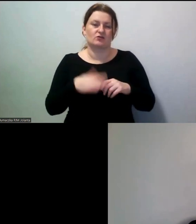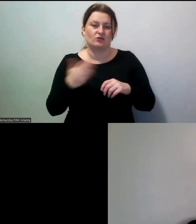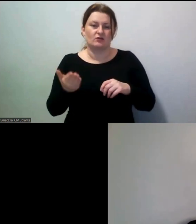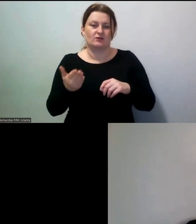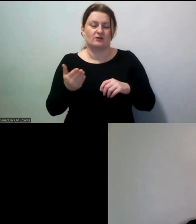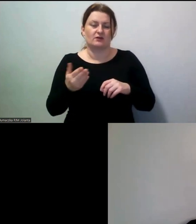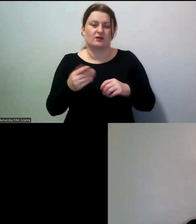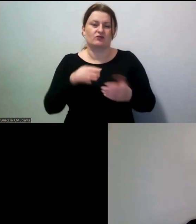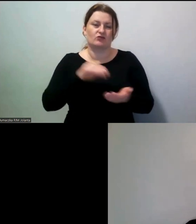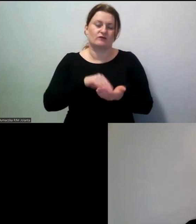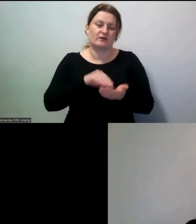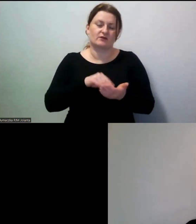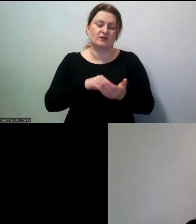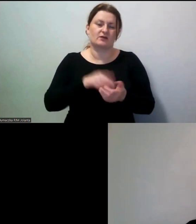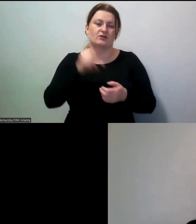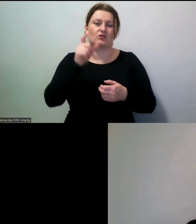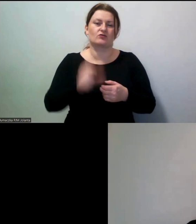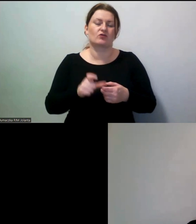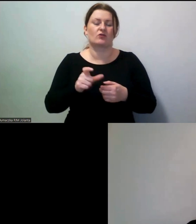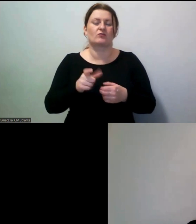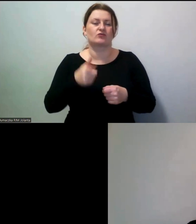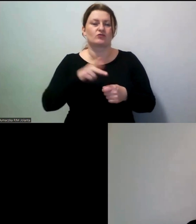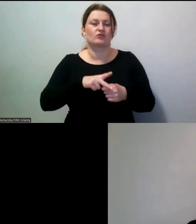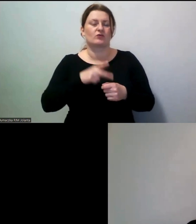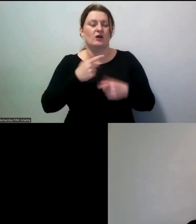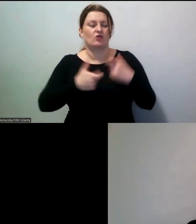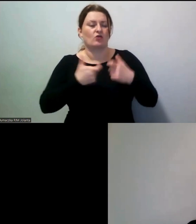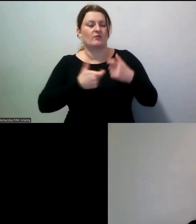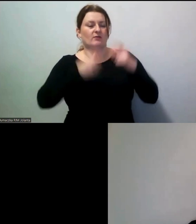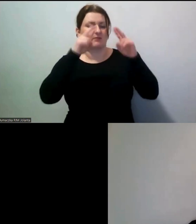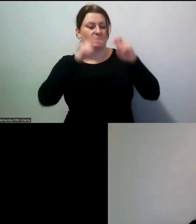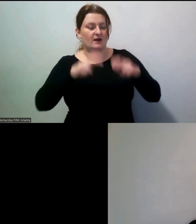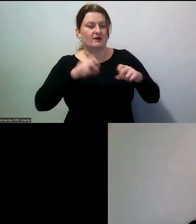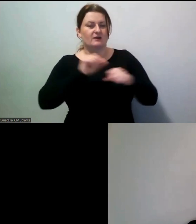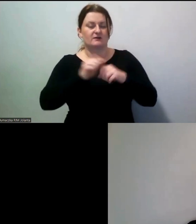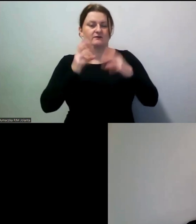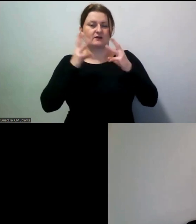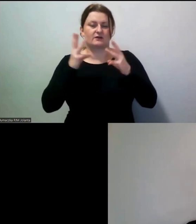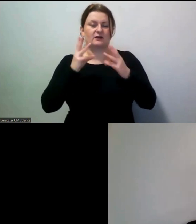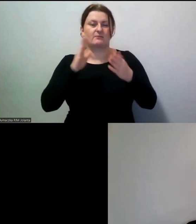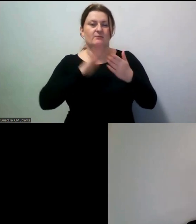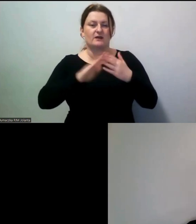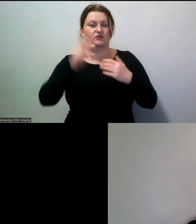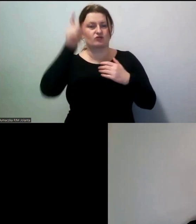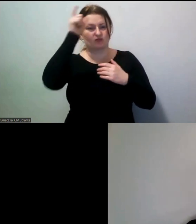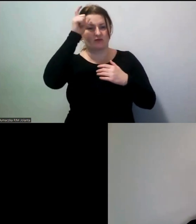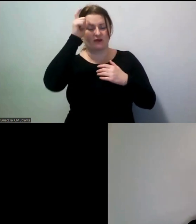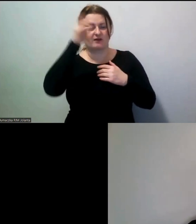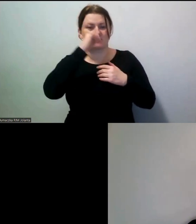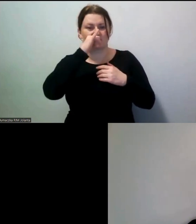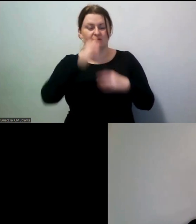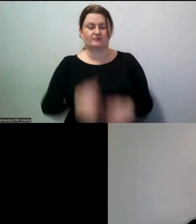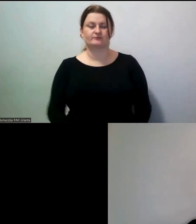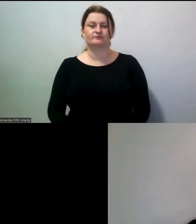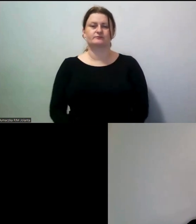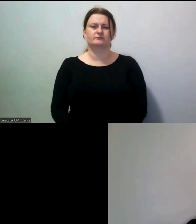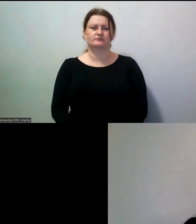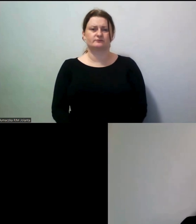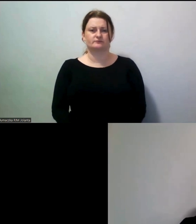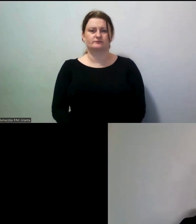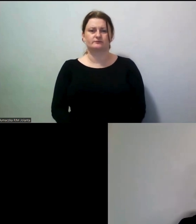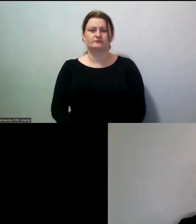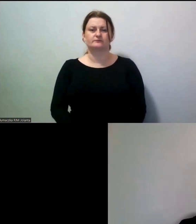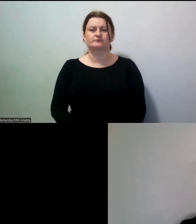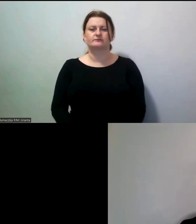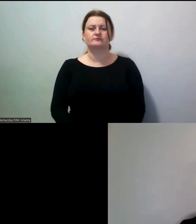no, doświadczenia osoby, która bada, jest istotna. Czyli bez człowieka się nie da, po prostu. To zawsze